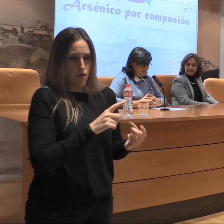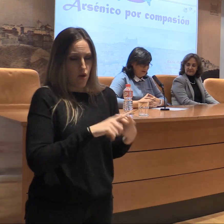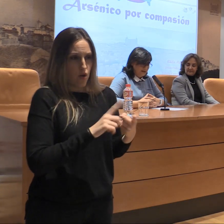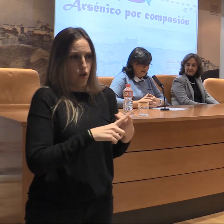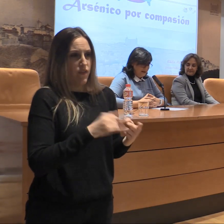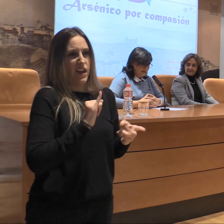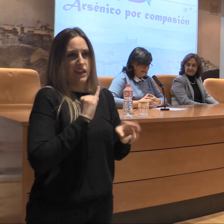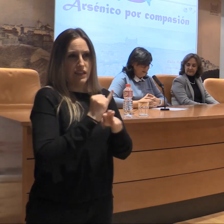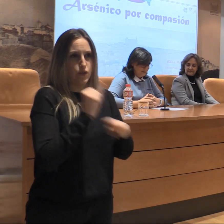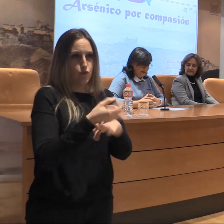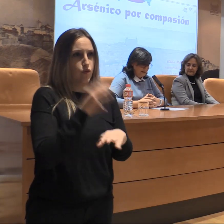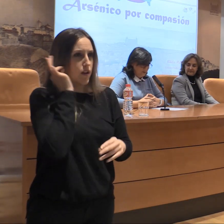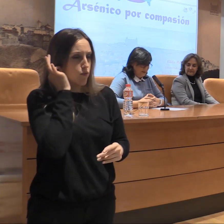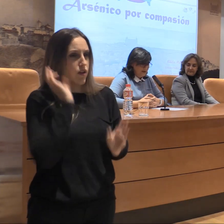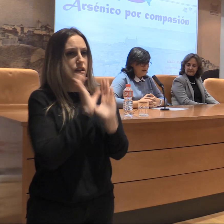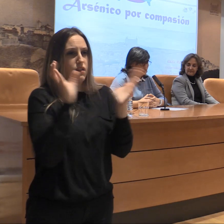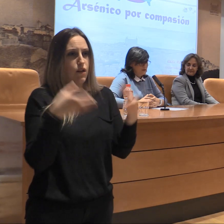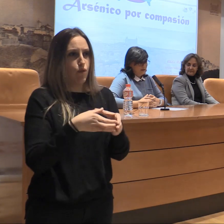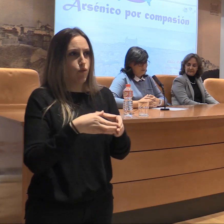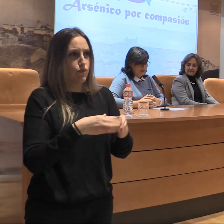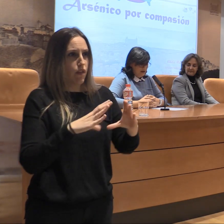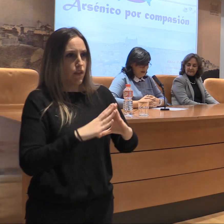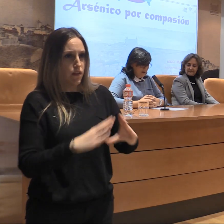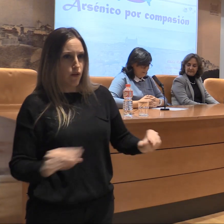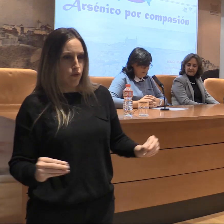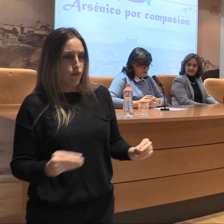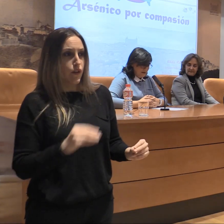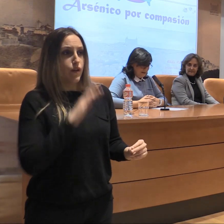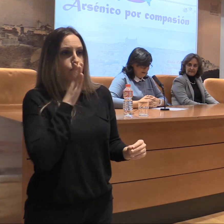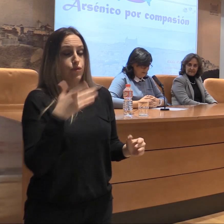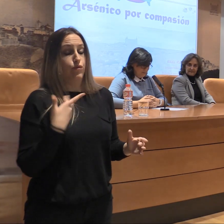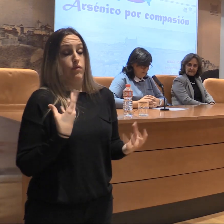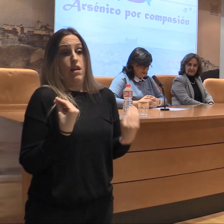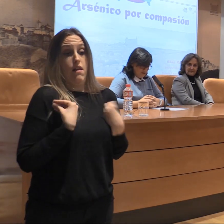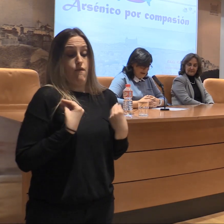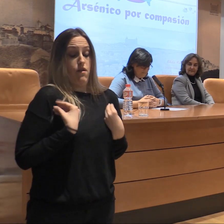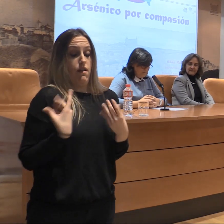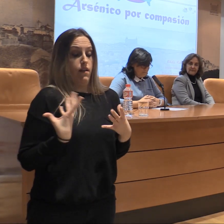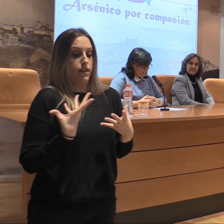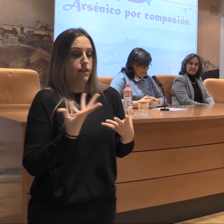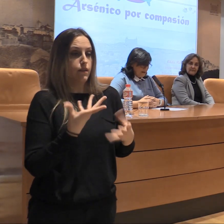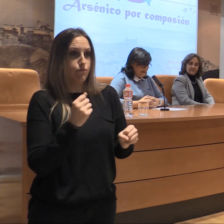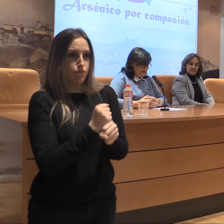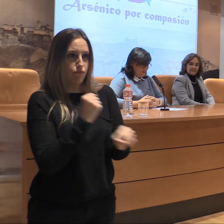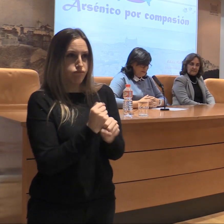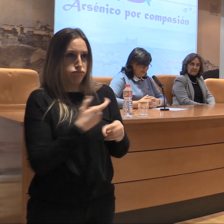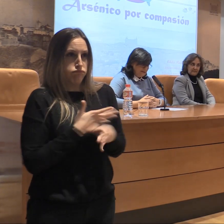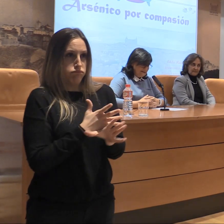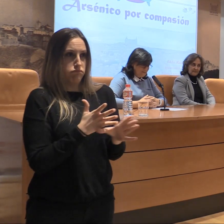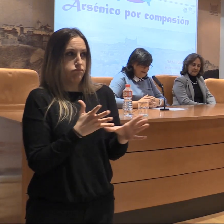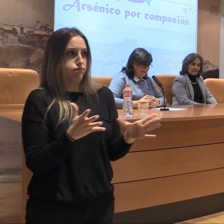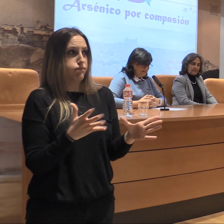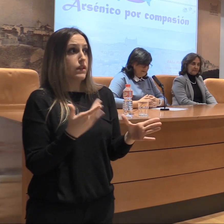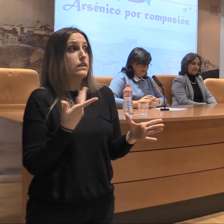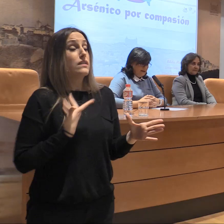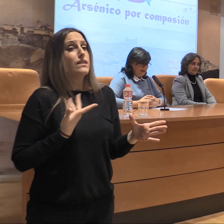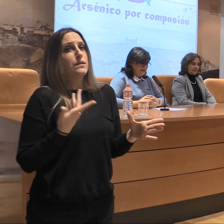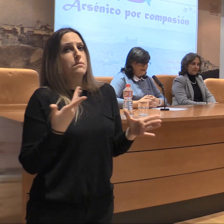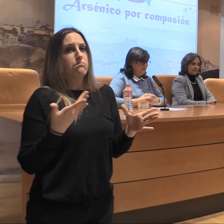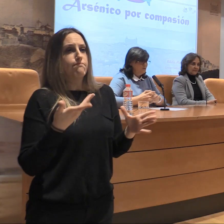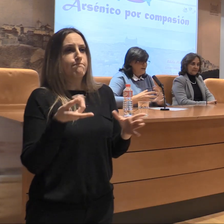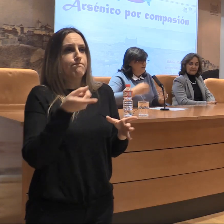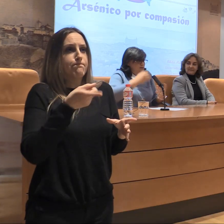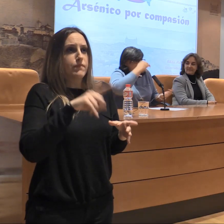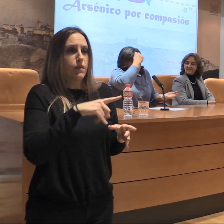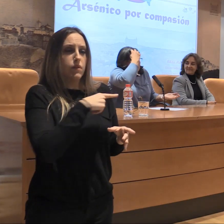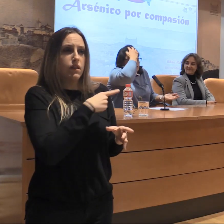Instituto de la Mujer de la Junta de Andalucía a su trayectoria personal y profesional. Y últimamente también